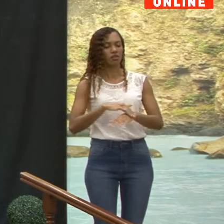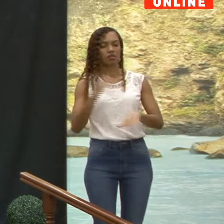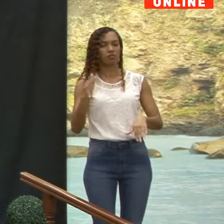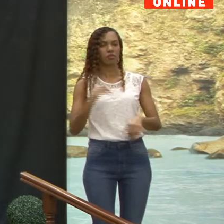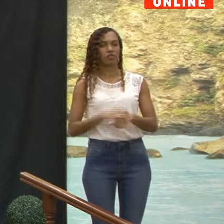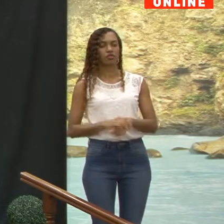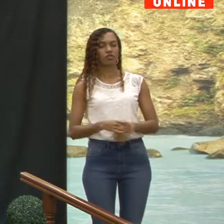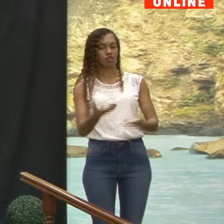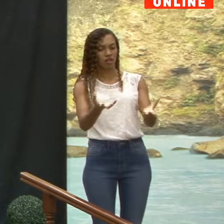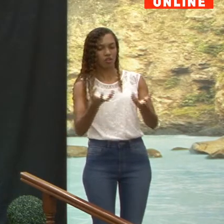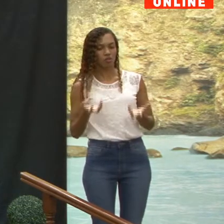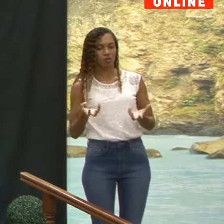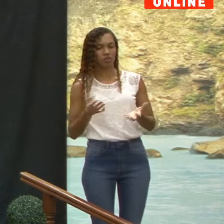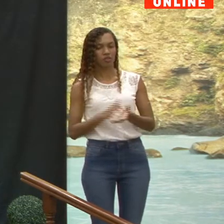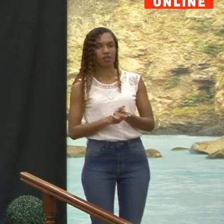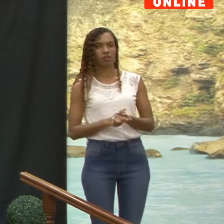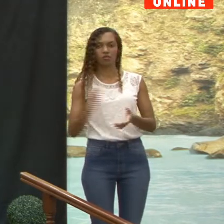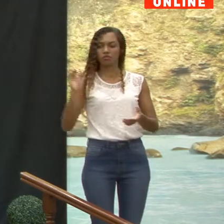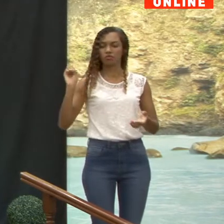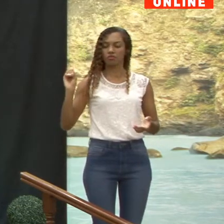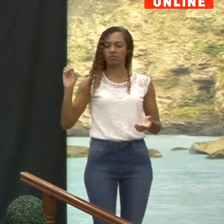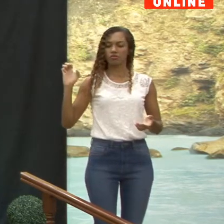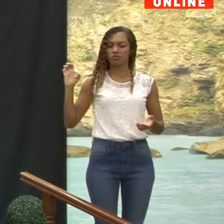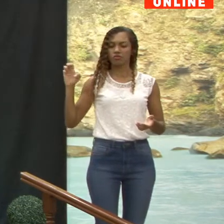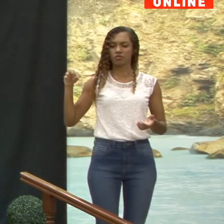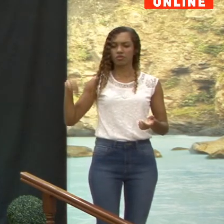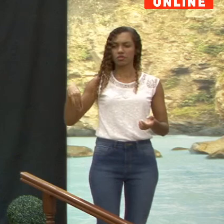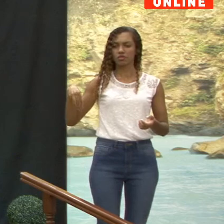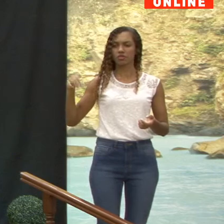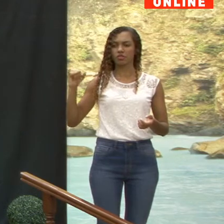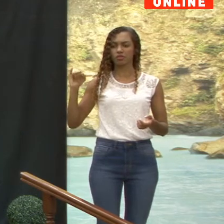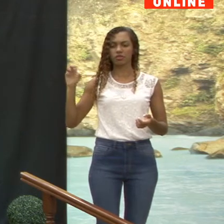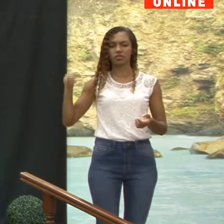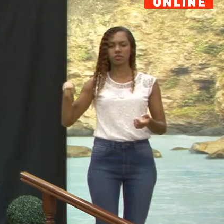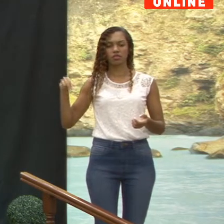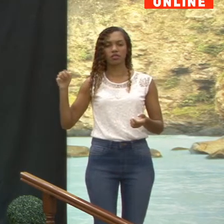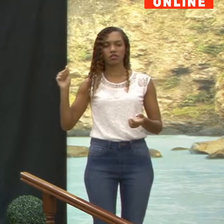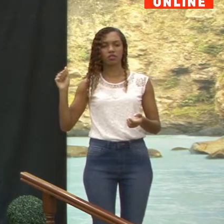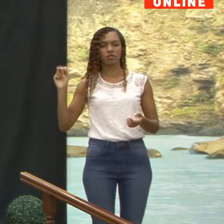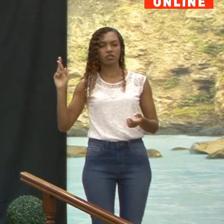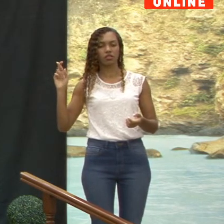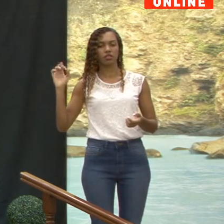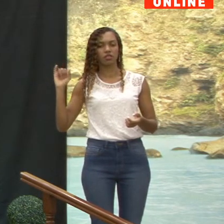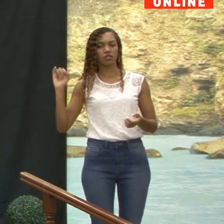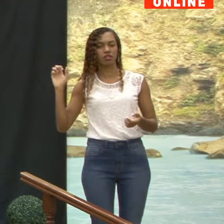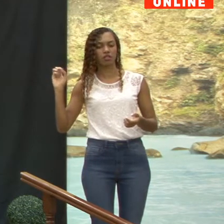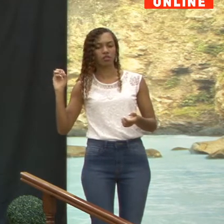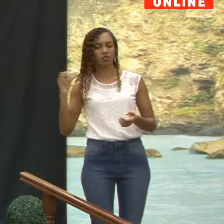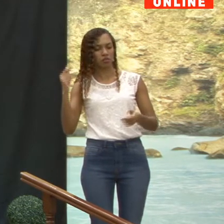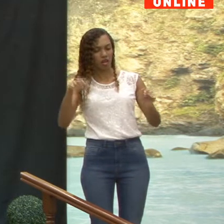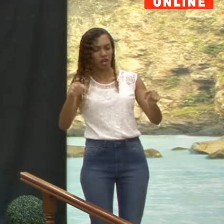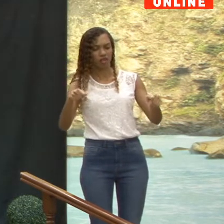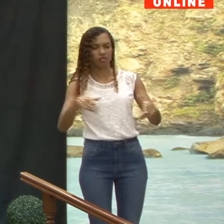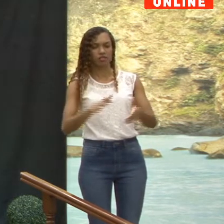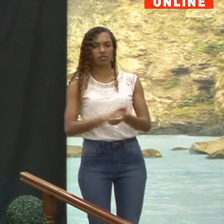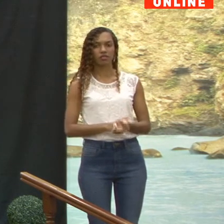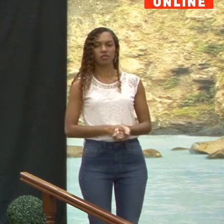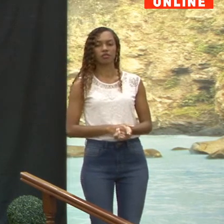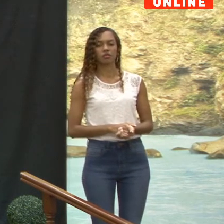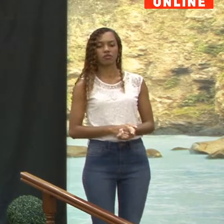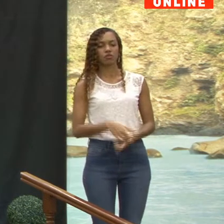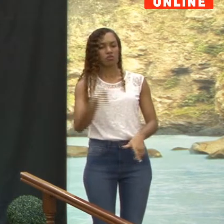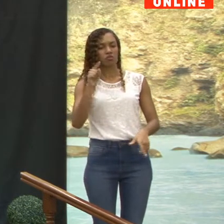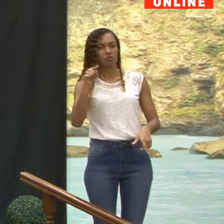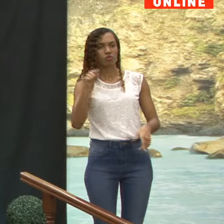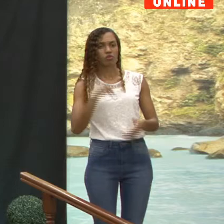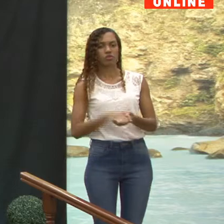que, que o filho dele falou? Pai, você pastoreia essa igreja há quase 40 anos e você não conhece a